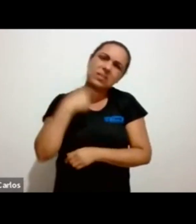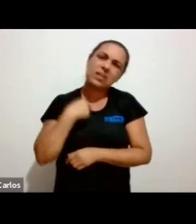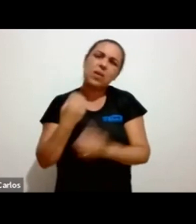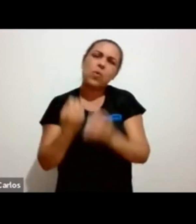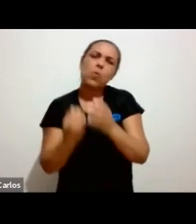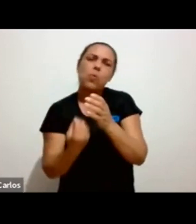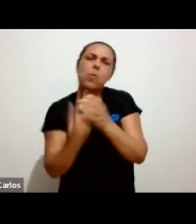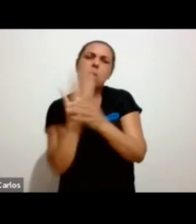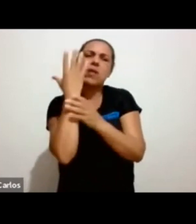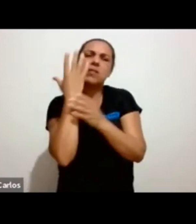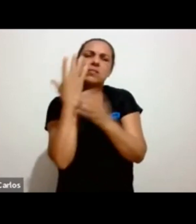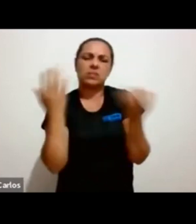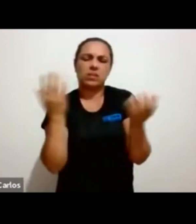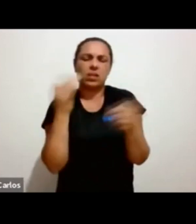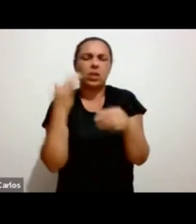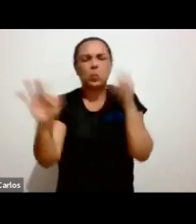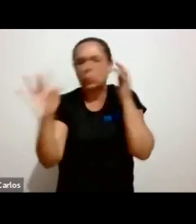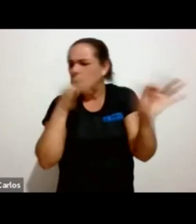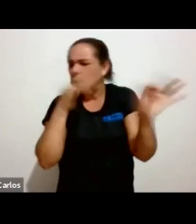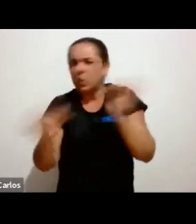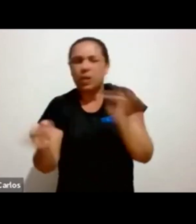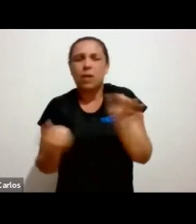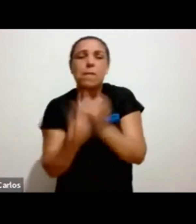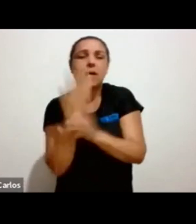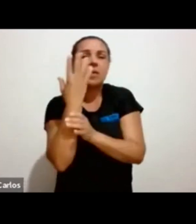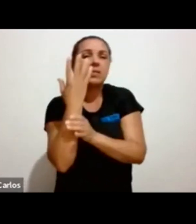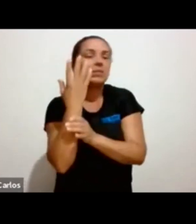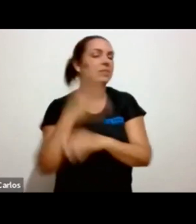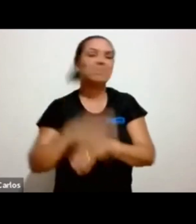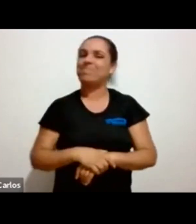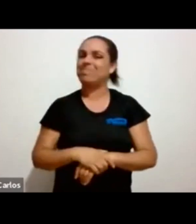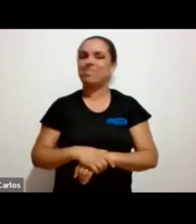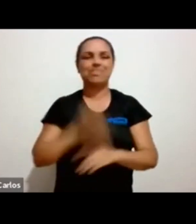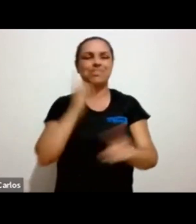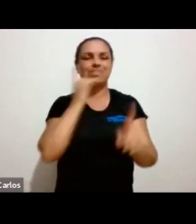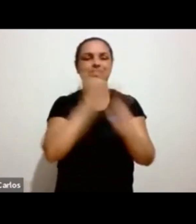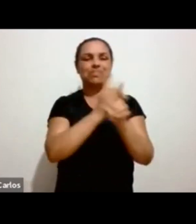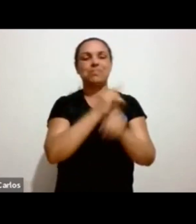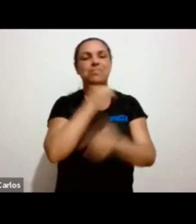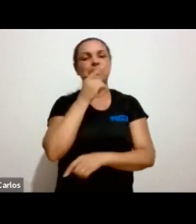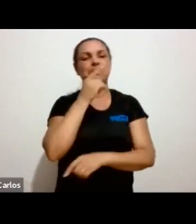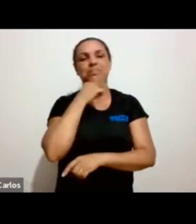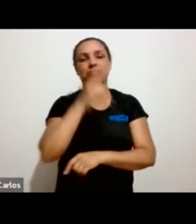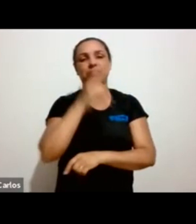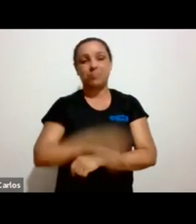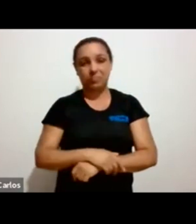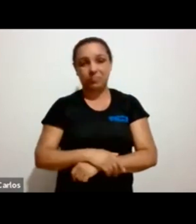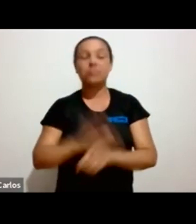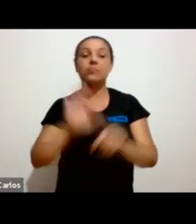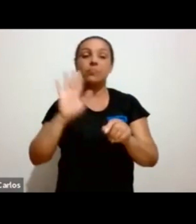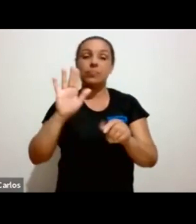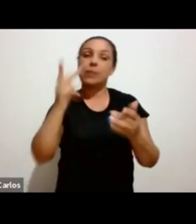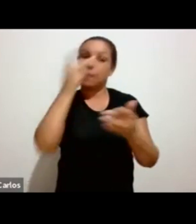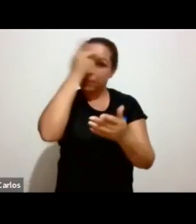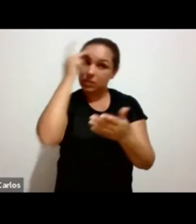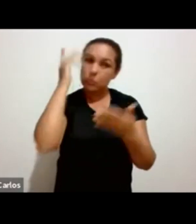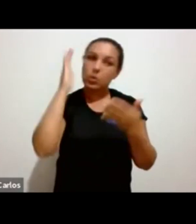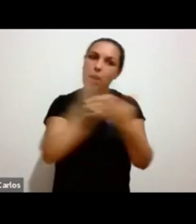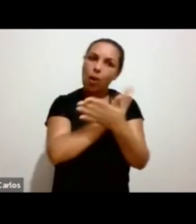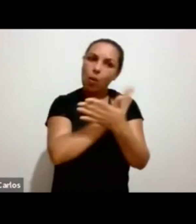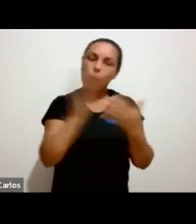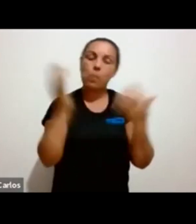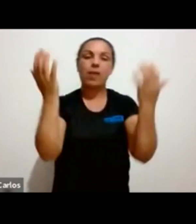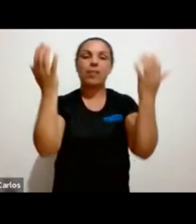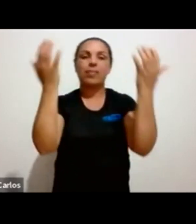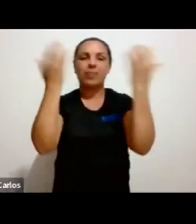causa definida. A pista e os estudos apontam é que pessoas com desequilíbrio energético que